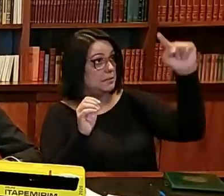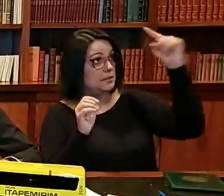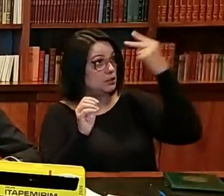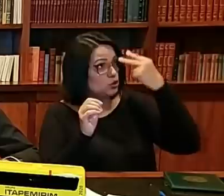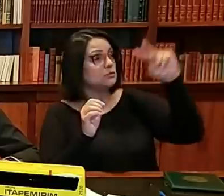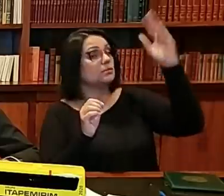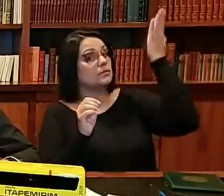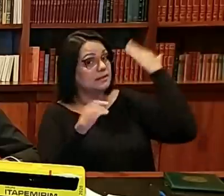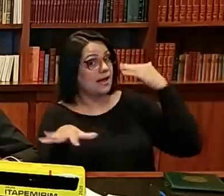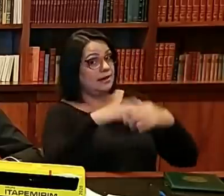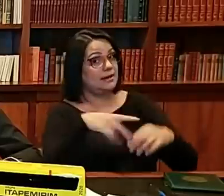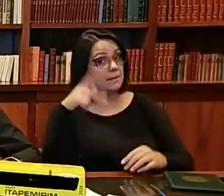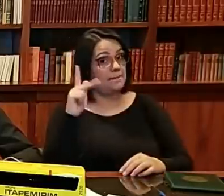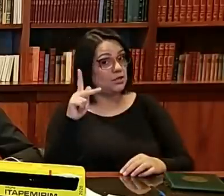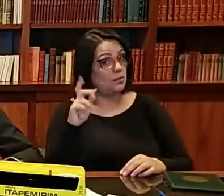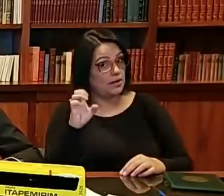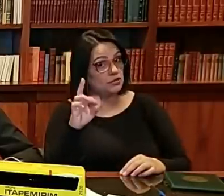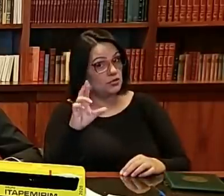a Petrobras, que tinha